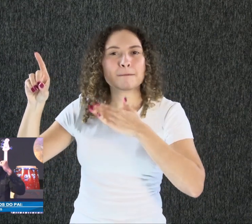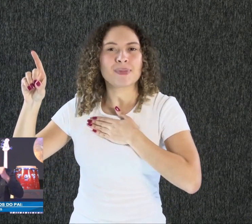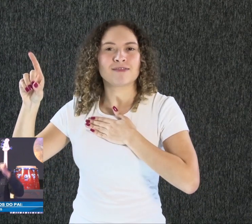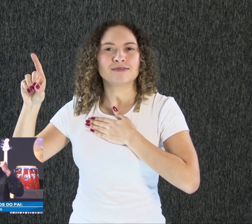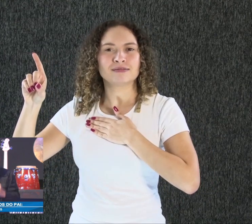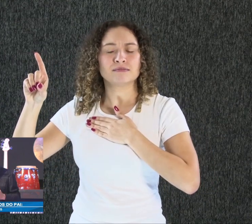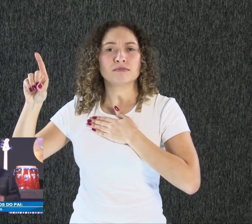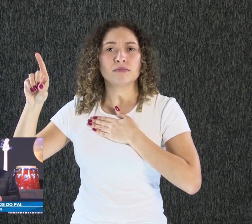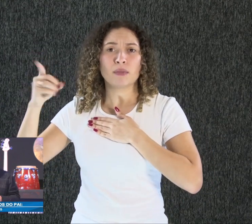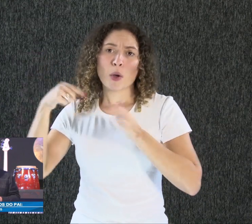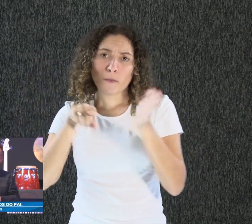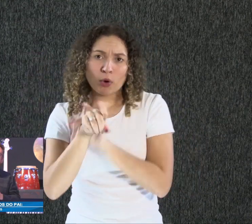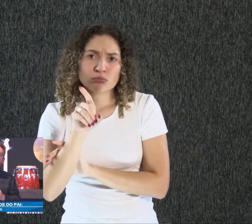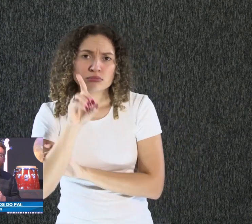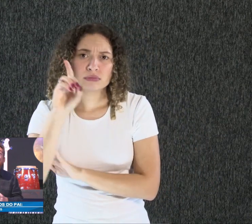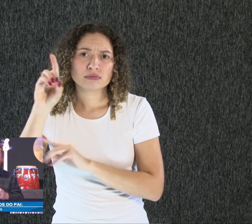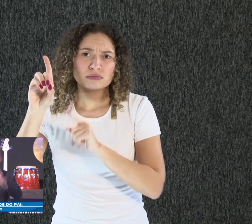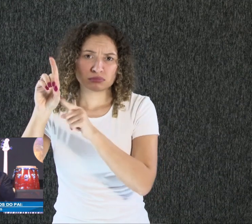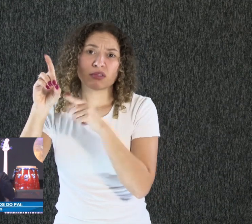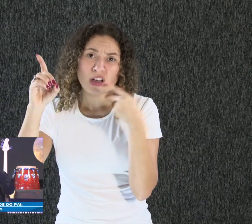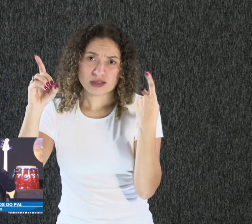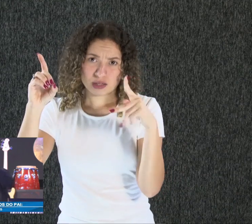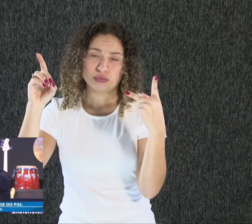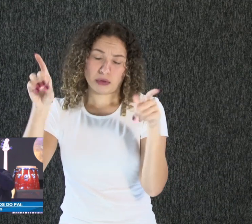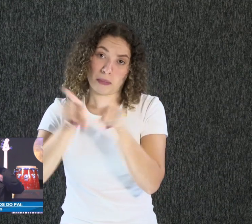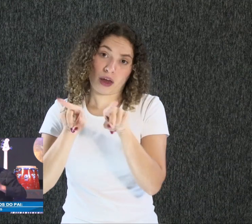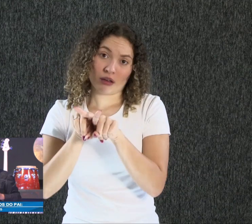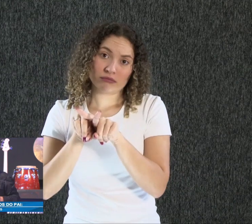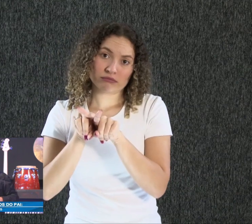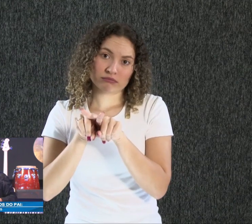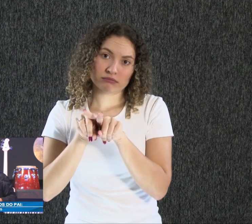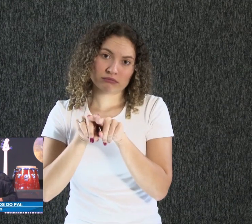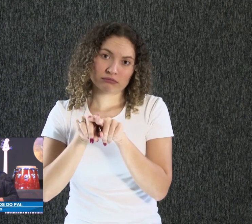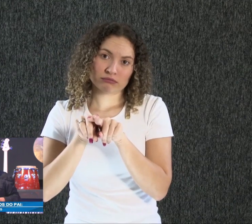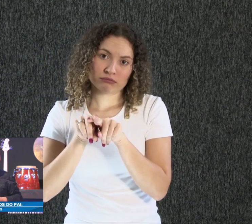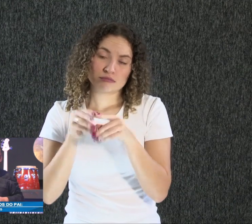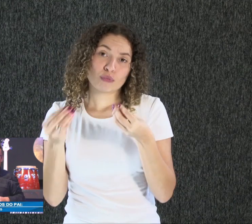esse Deus é meu. E eu pergunto, esse Deus é seu?